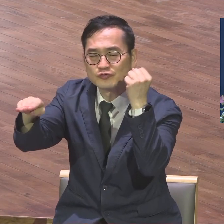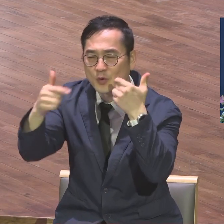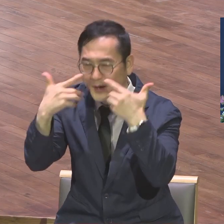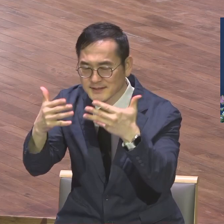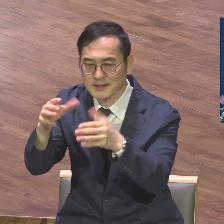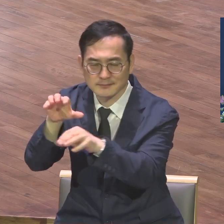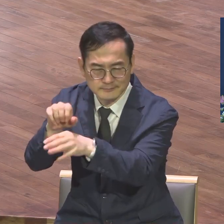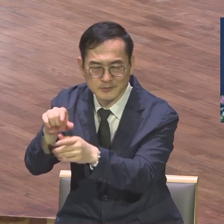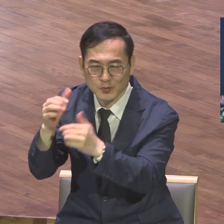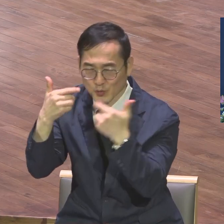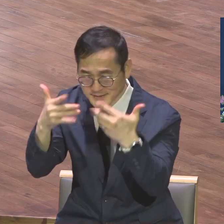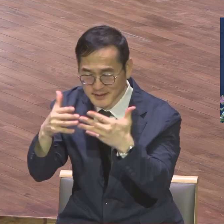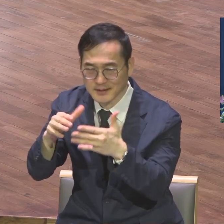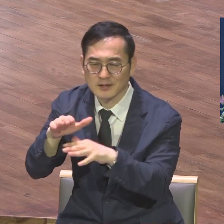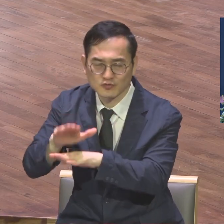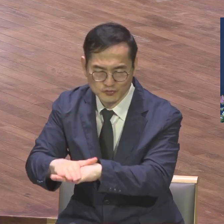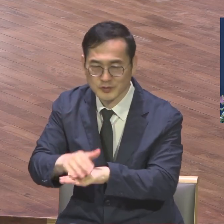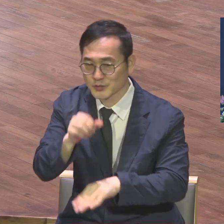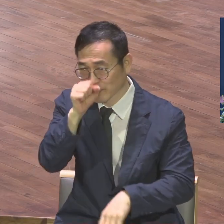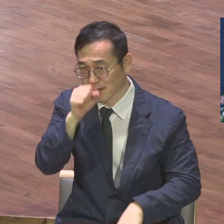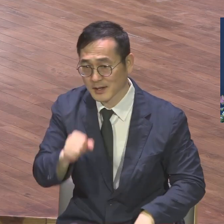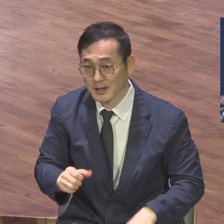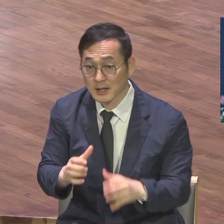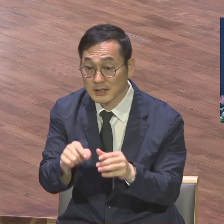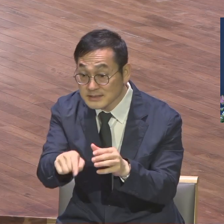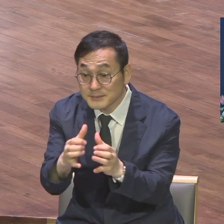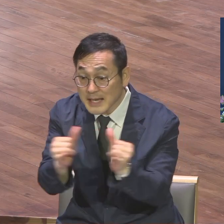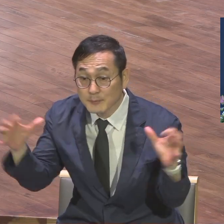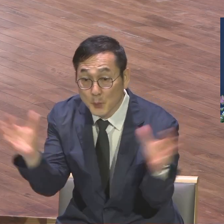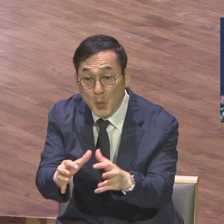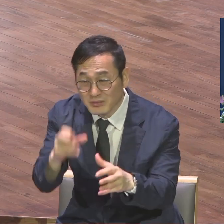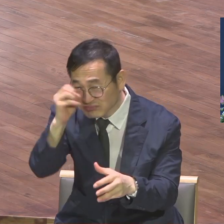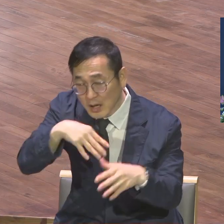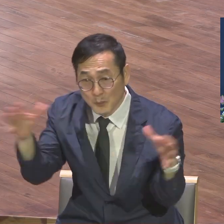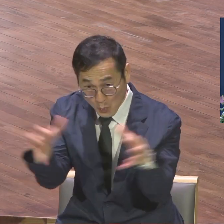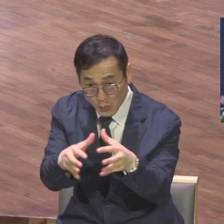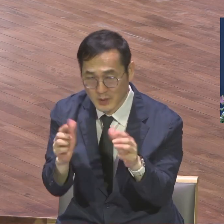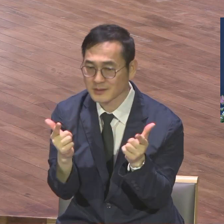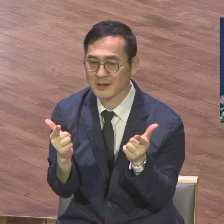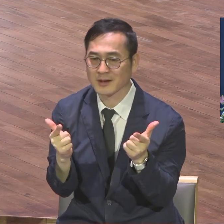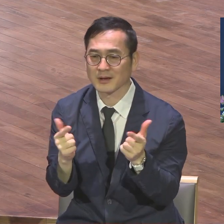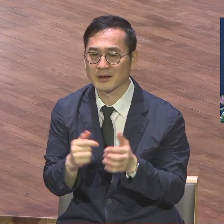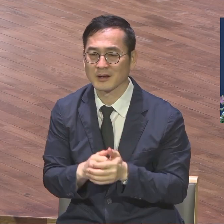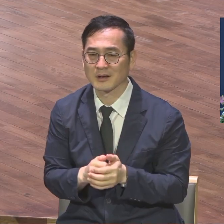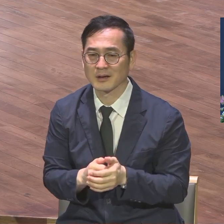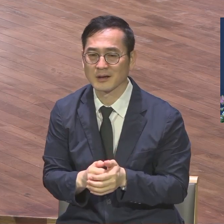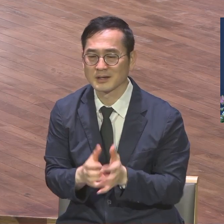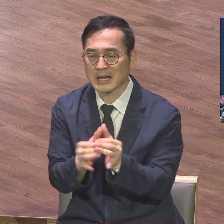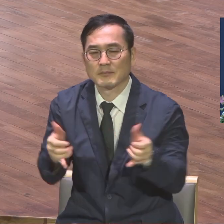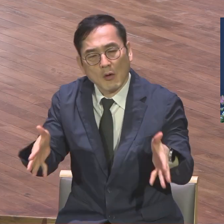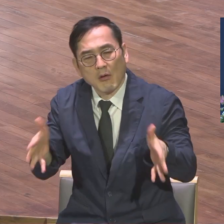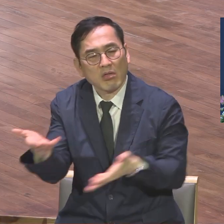기준. 여기 사람 모임 아니에요. 여기 무슨 사람들 모여가지고 교제하는 것도 아니에요.